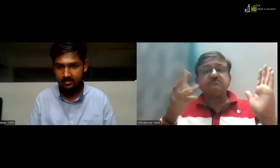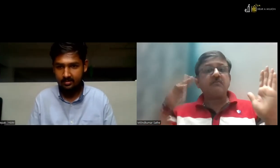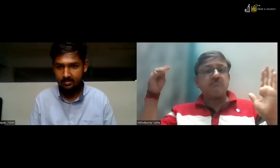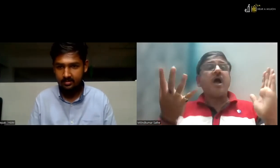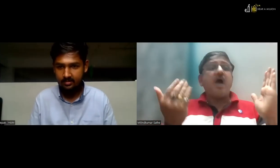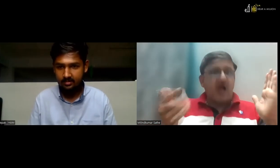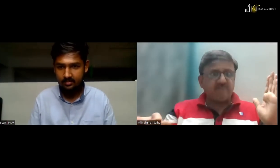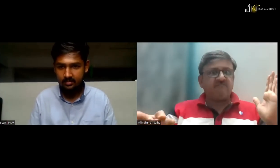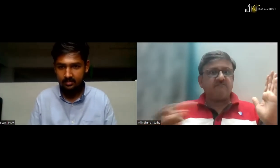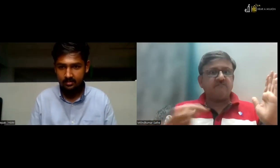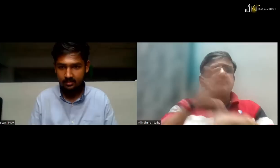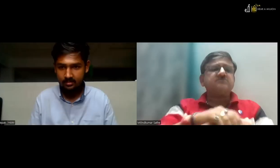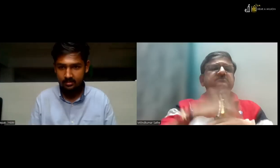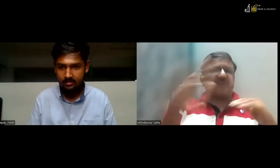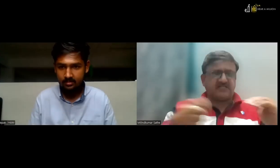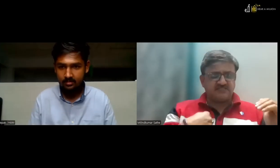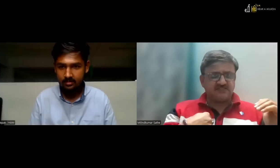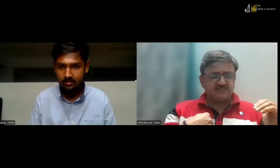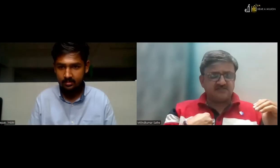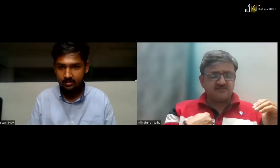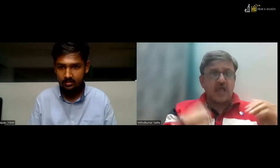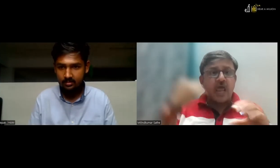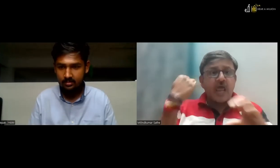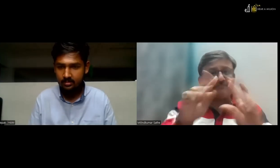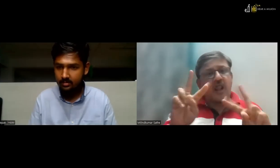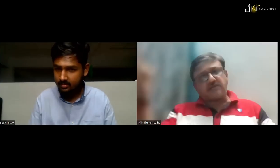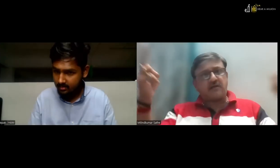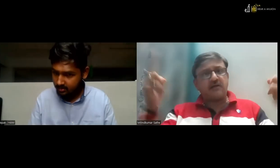करे चार वॉश चल आ रहा है वो लोग